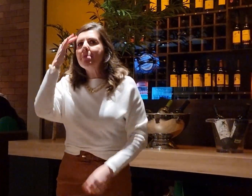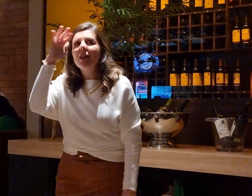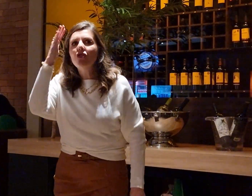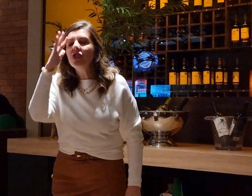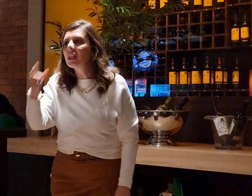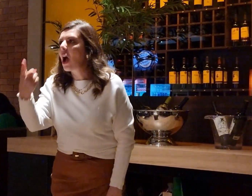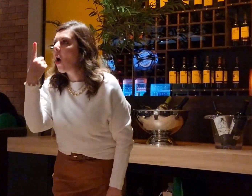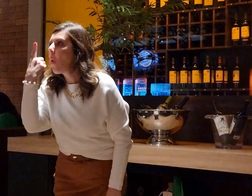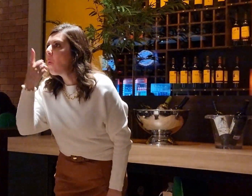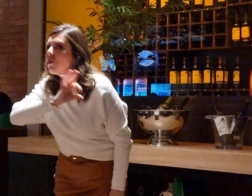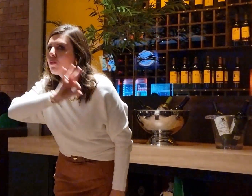2011, IBGE,